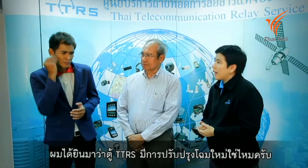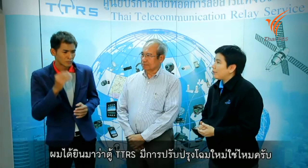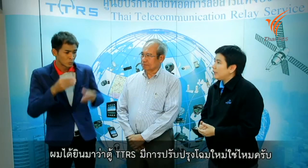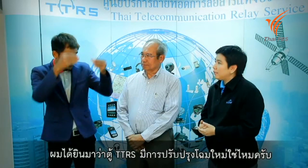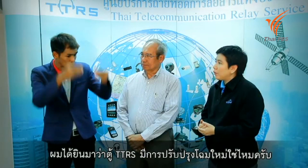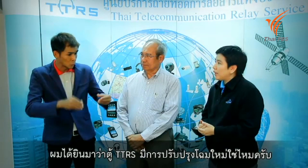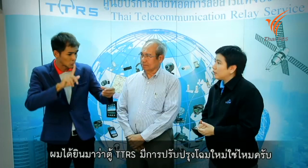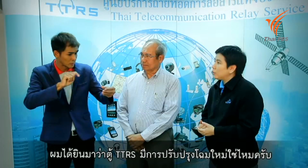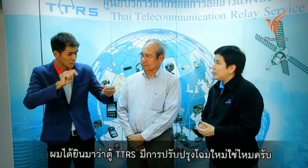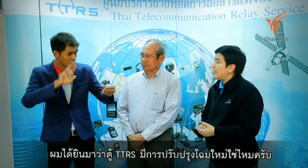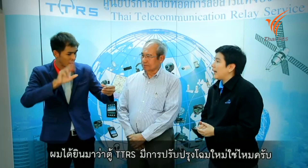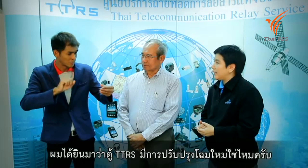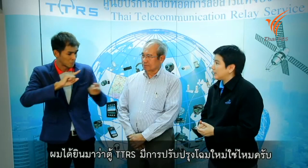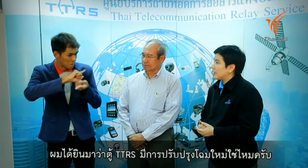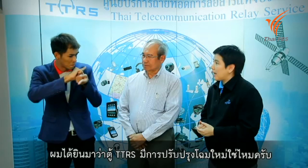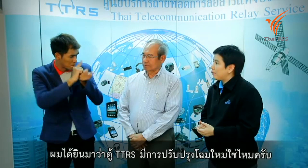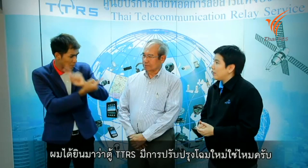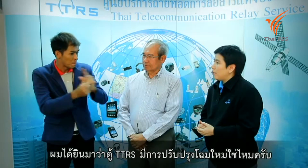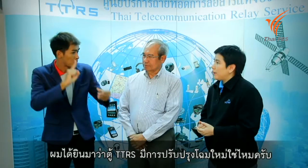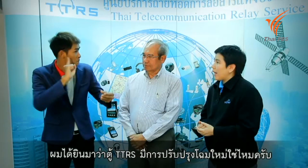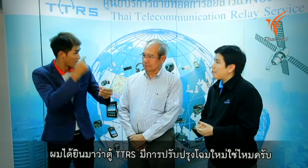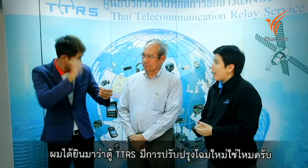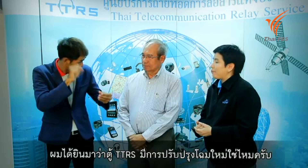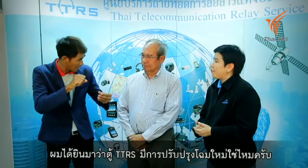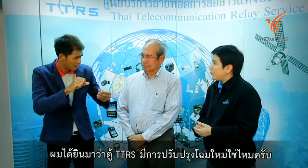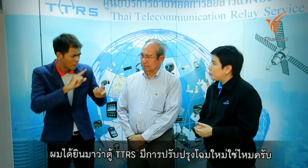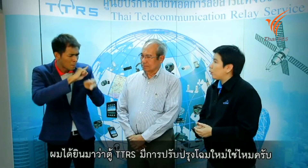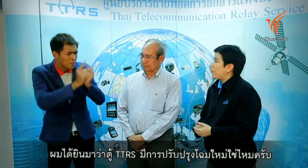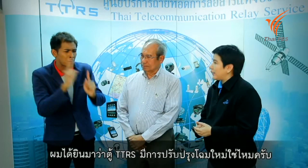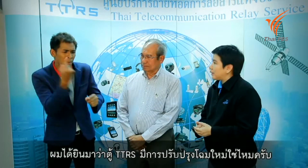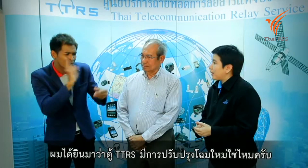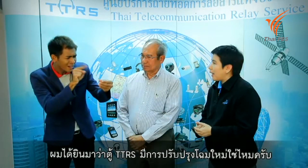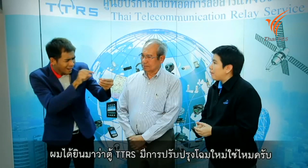ผมได้ยินมาว่าตู้ TTRS มีการปรับปรุงโฉมใหม่ใช่ไหมครับ